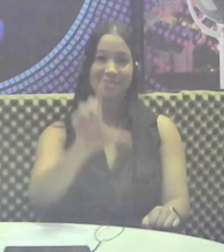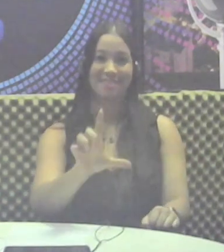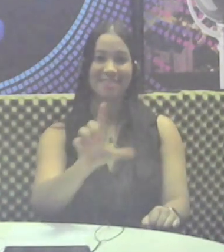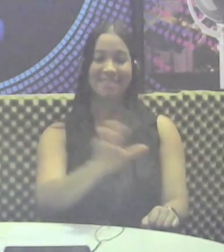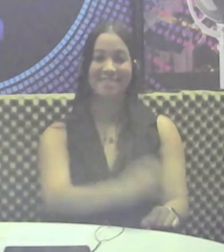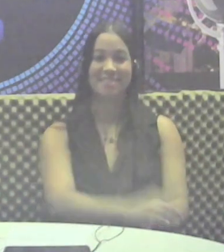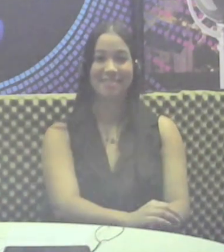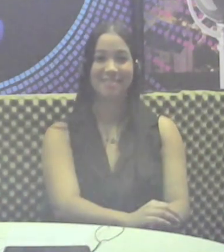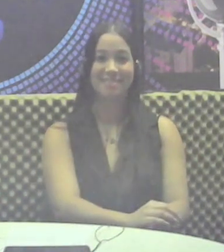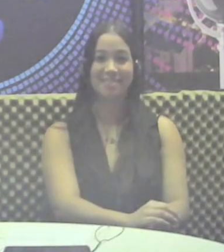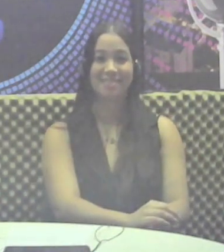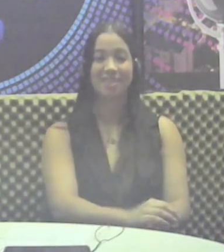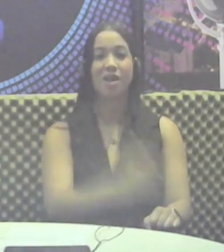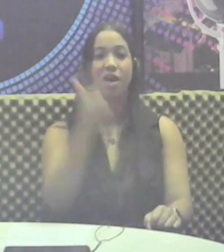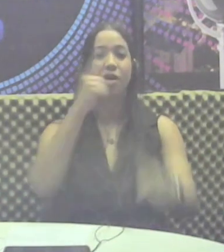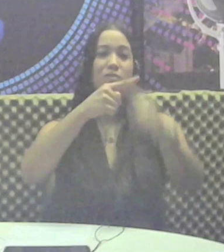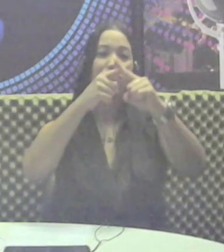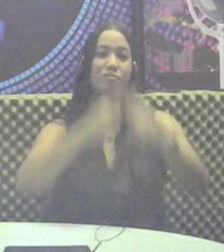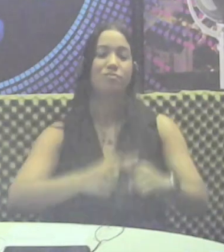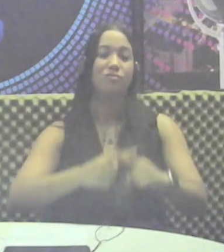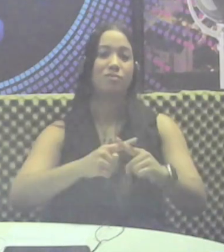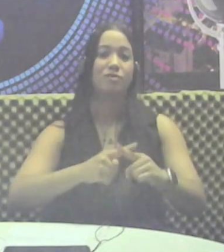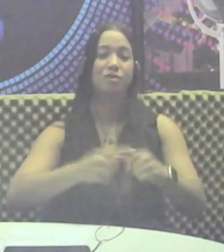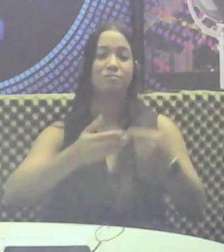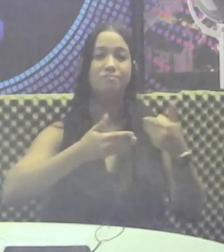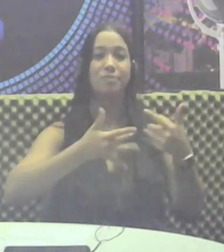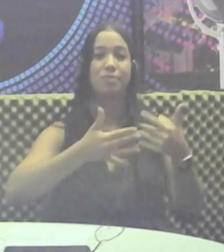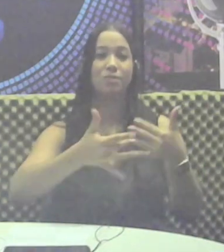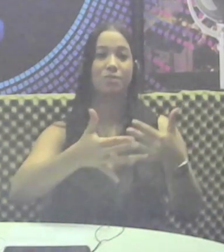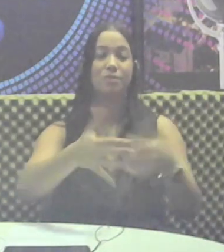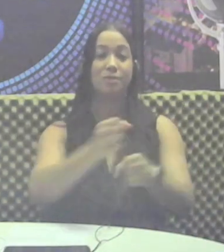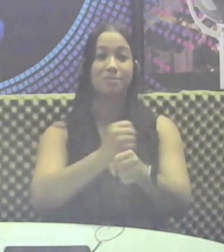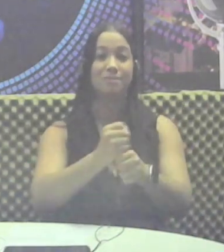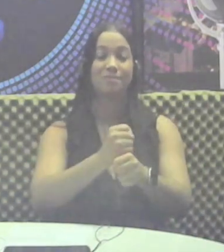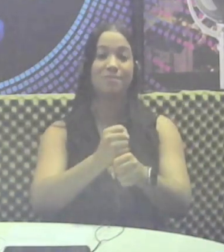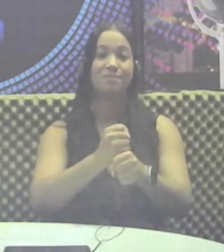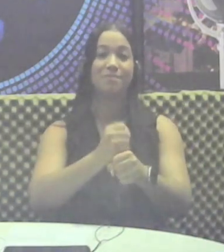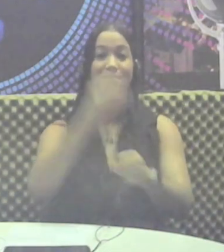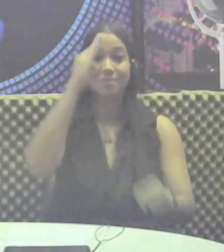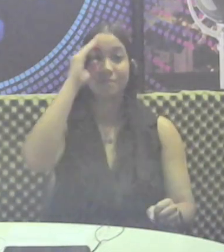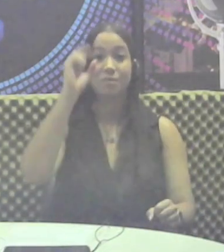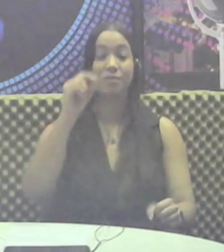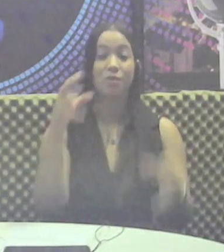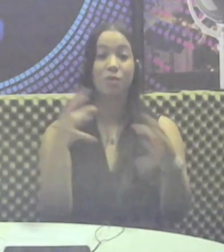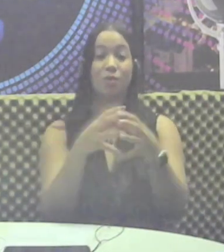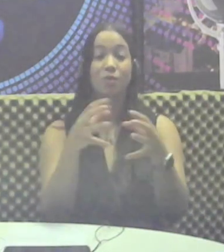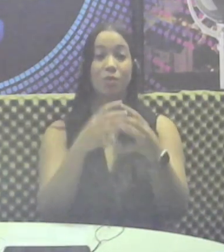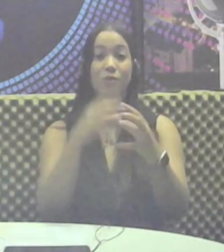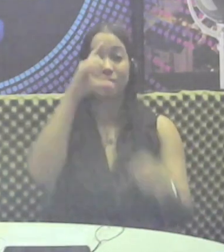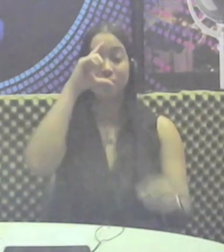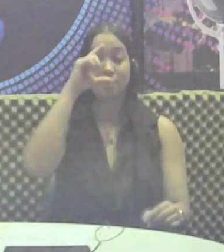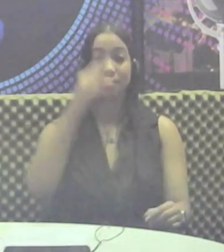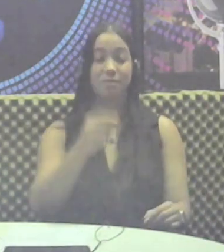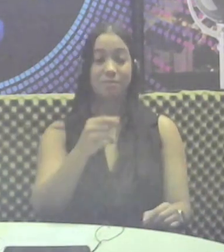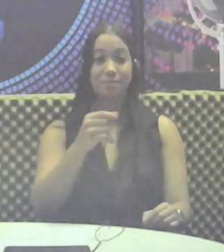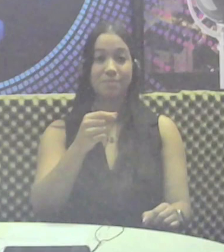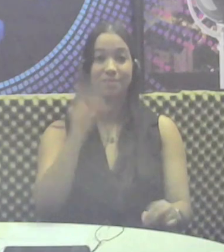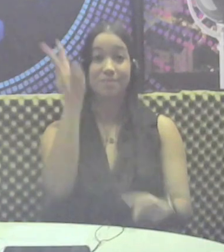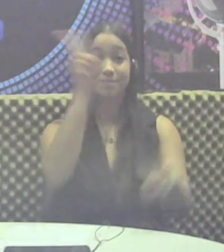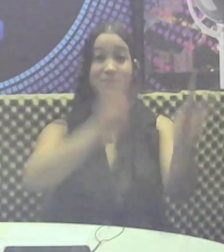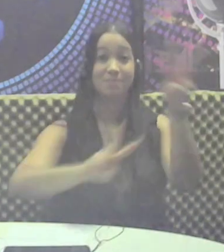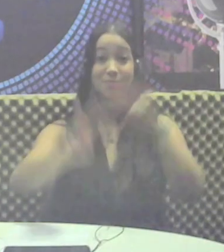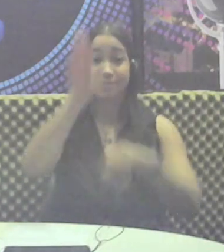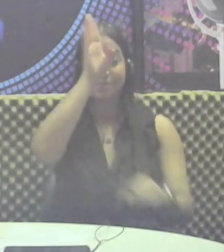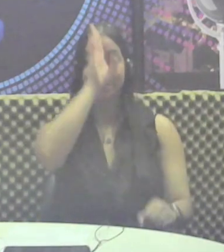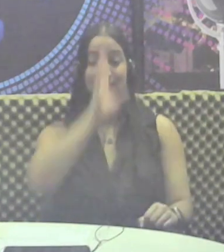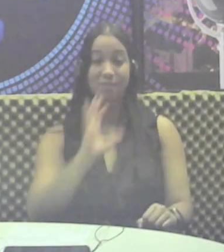Lazer, a FUTEL, para campeonatos que serão disputados ao longo deste ano, com destaque para a Liga de Basquete do Triângulo. A avaliação